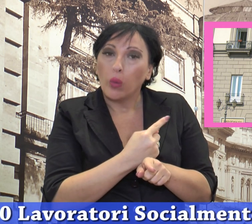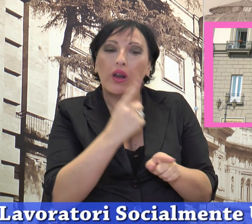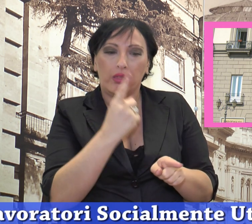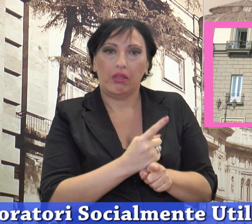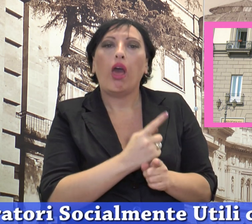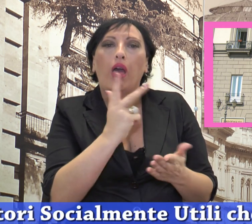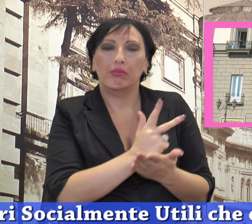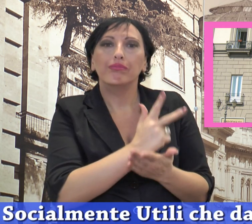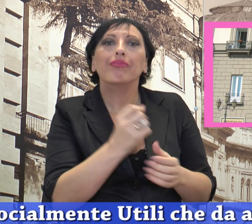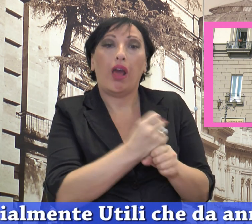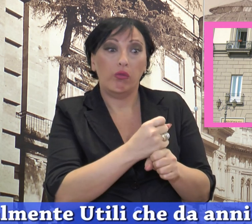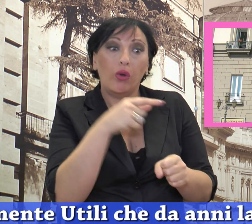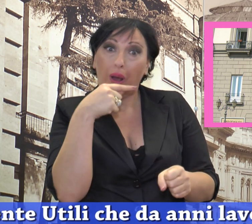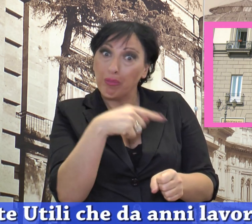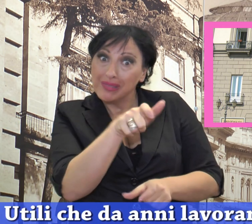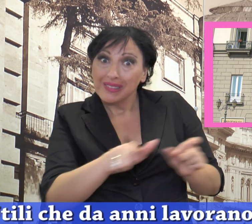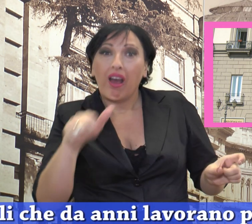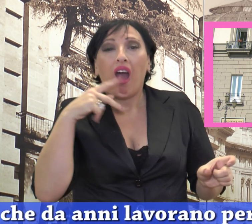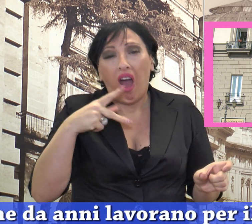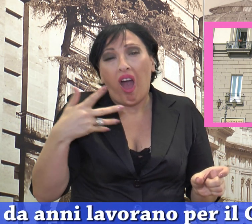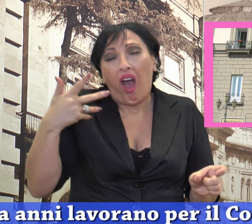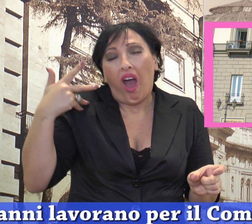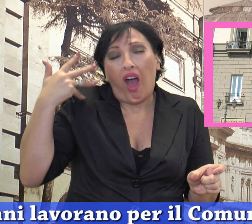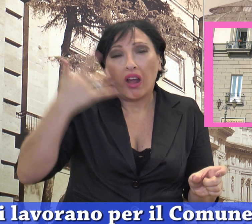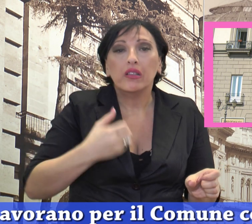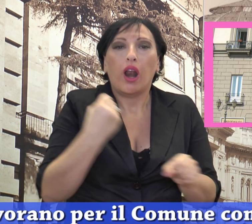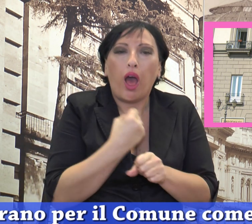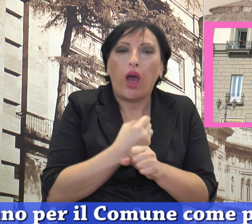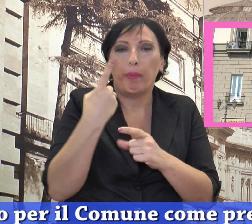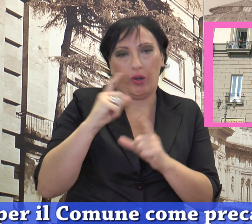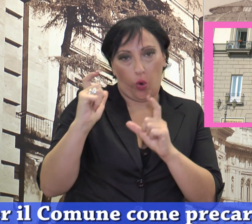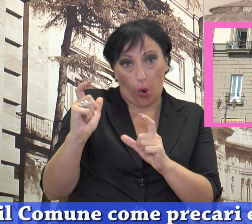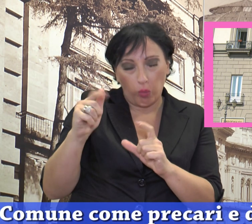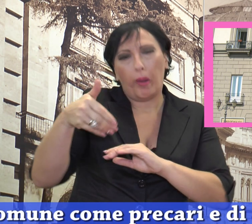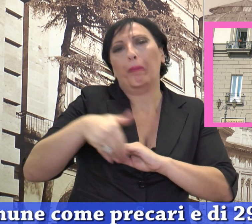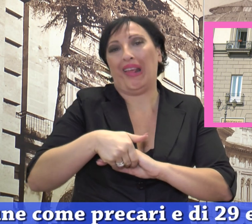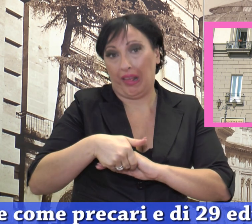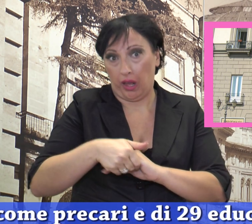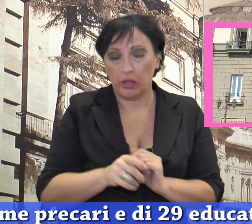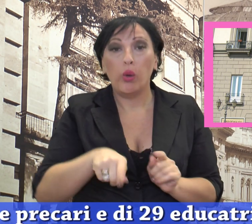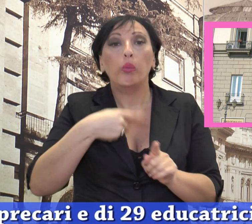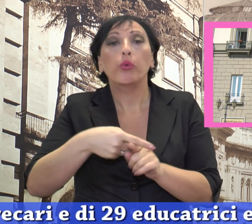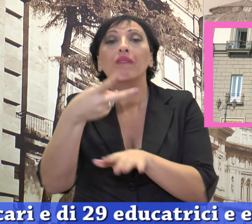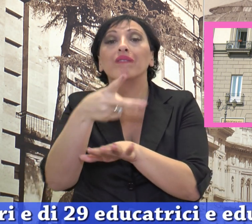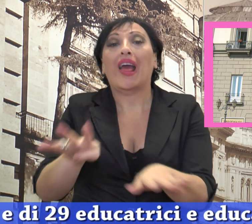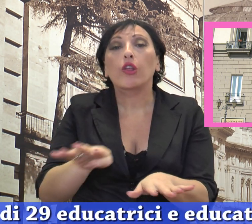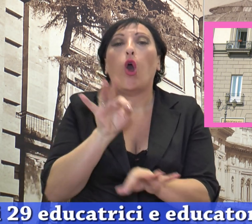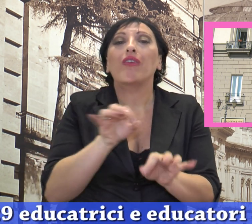anni lavorano per il Comune come precari e di 29 educatrici e educatori per le